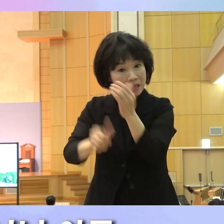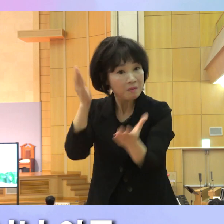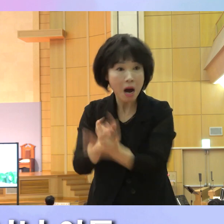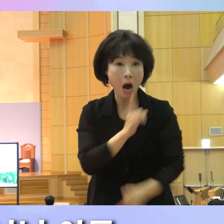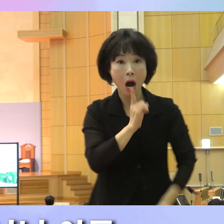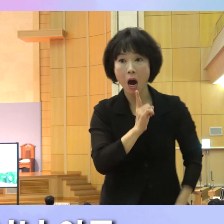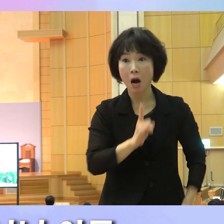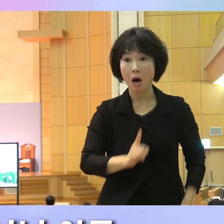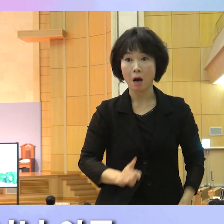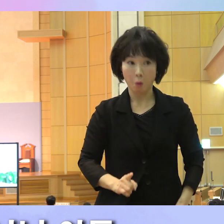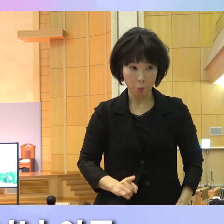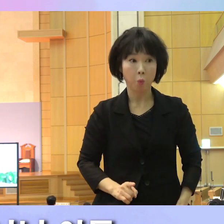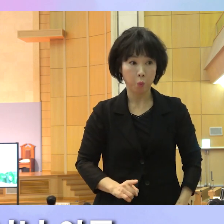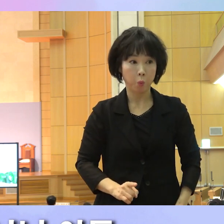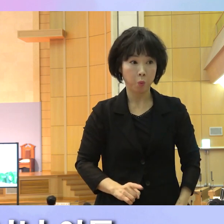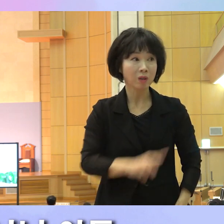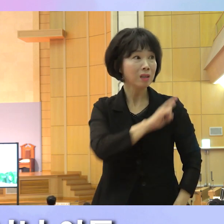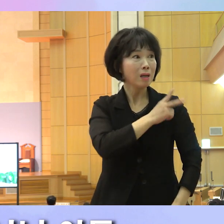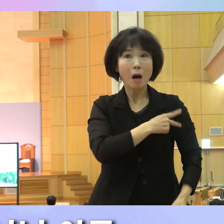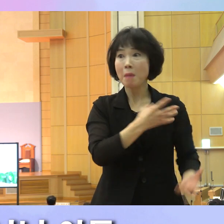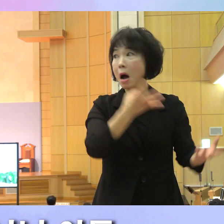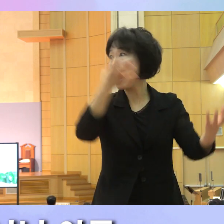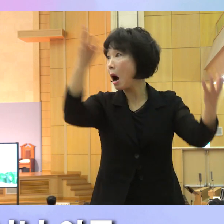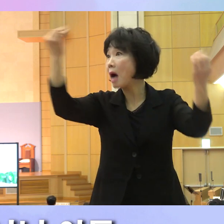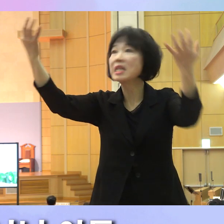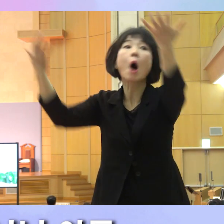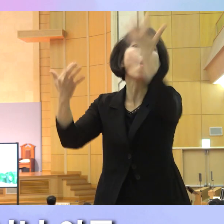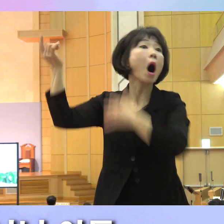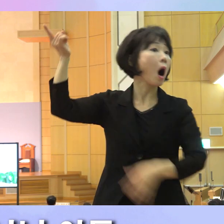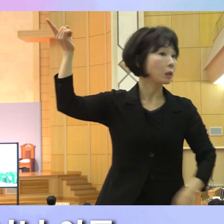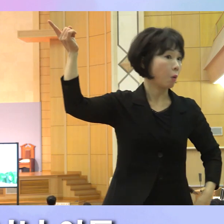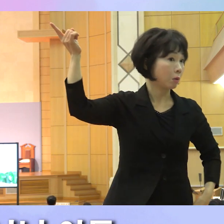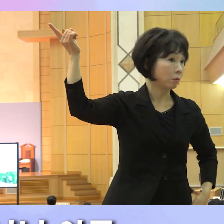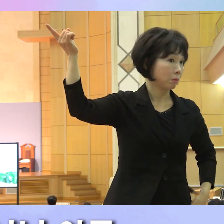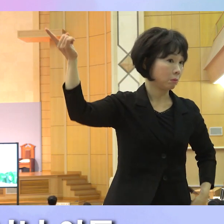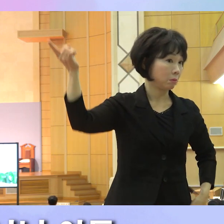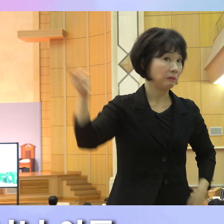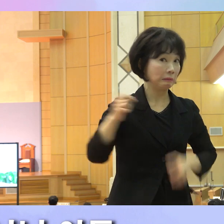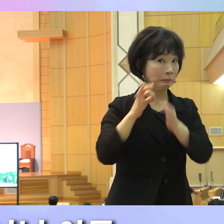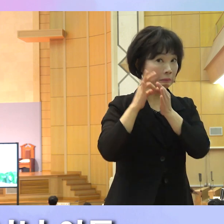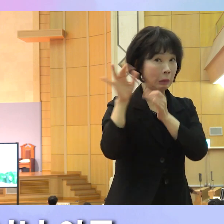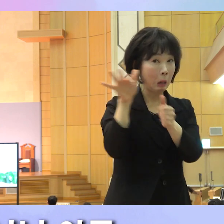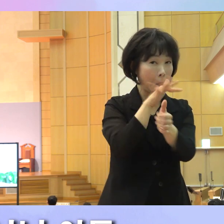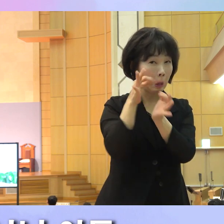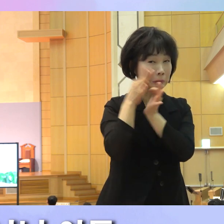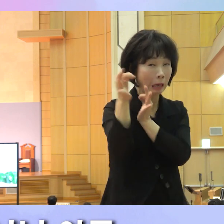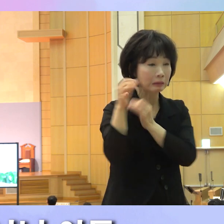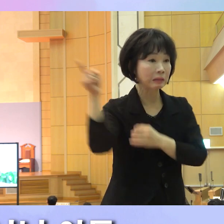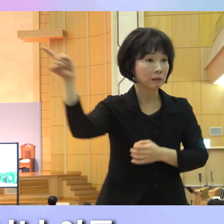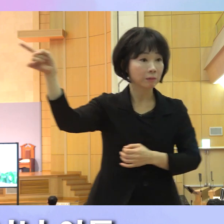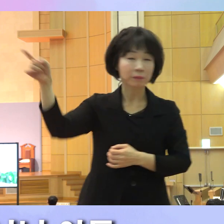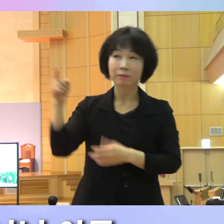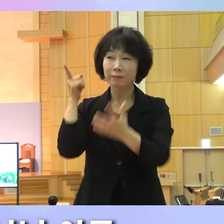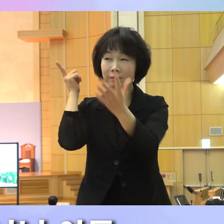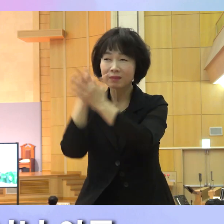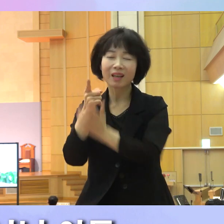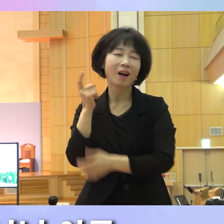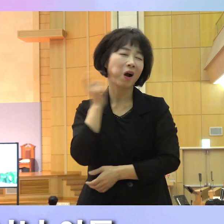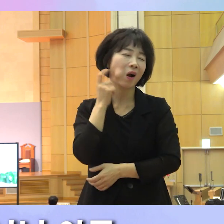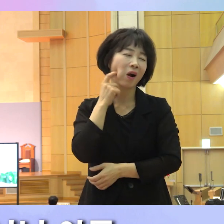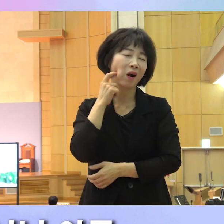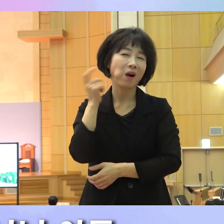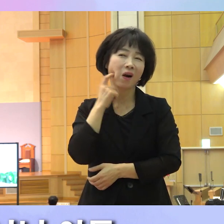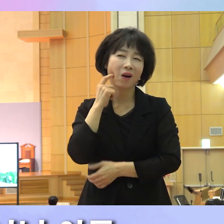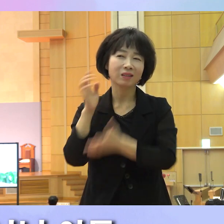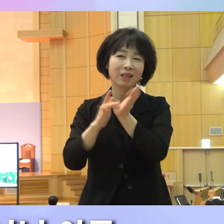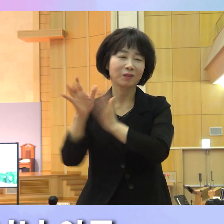사람 자체가 이단이 되는 건 아닙니다. 이단이란 말은 진짜 예수님이냐, 다시 말하면 가짜 예수, 거짓 그리스도,